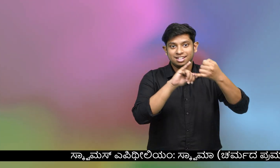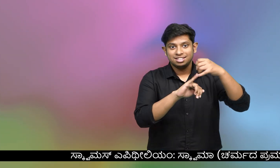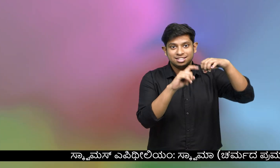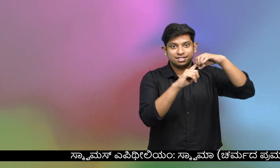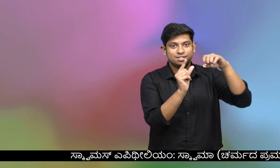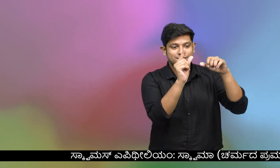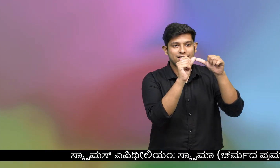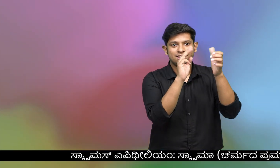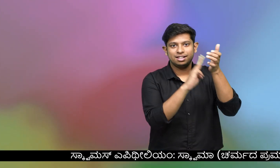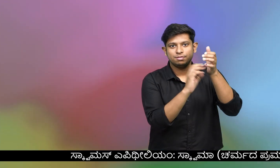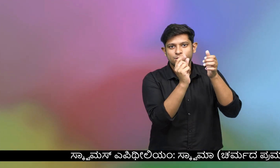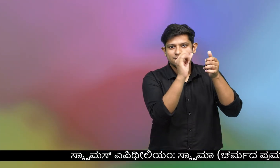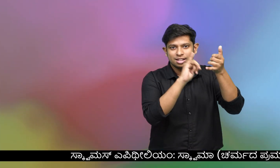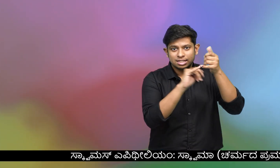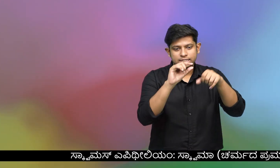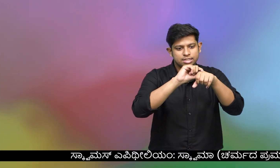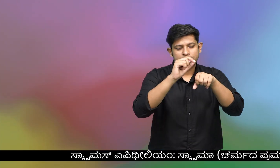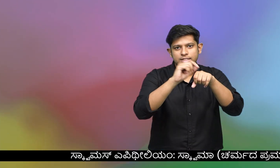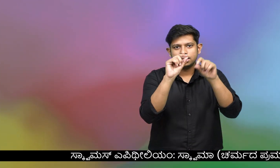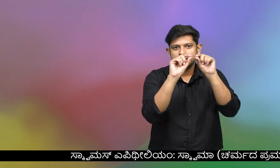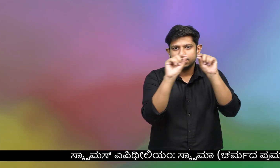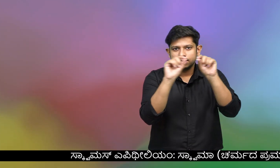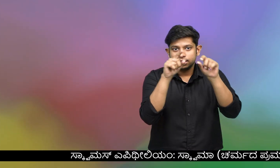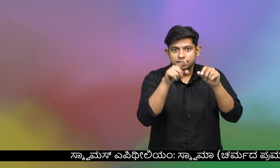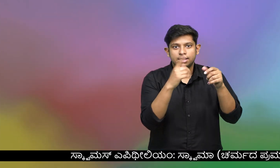ಸ್ಕ್ವಾಮಸ್ ಎಪಿಥೀಲಿಯಂ. ಸ್ಕ್ವಾಮ ಚರ್ಮದ ಪ್ರಮಾಣ.